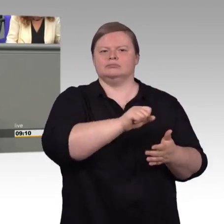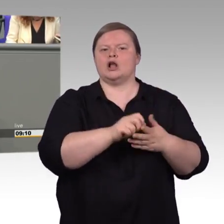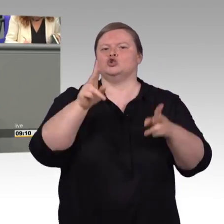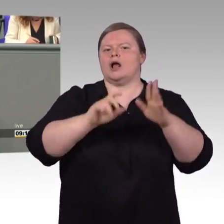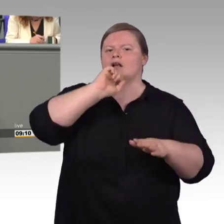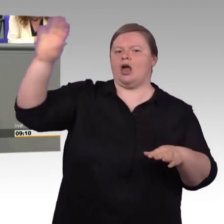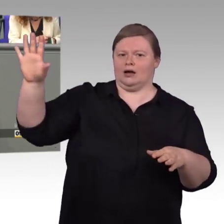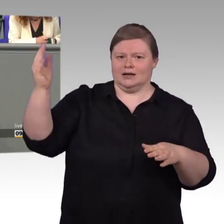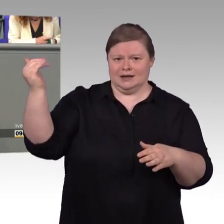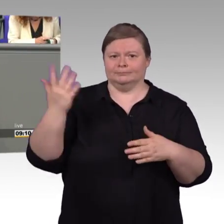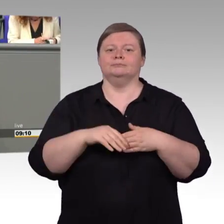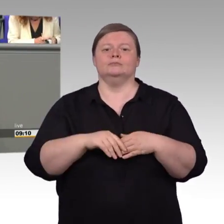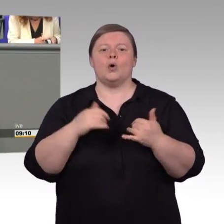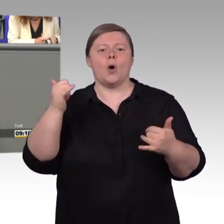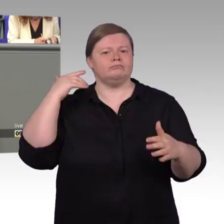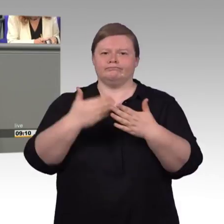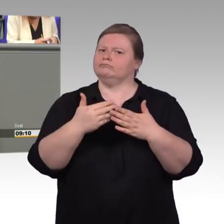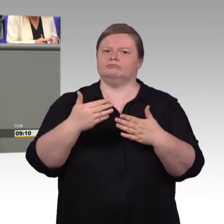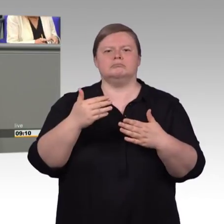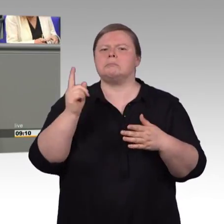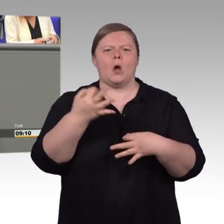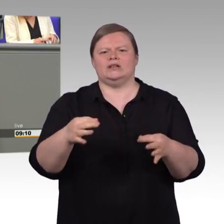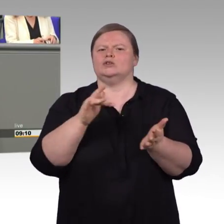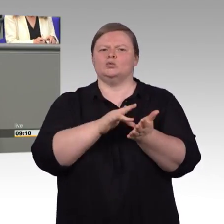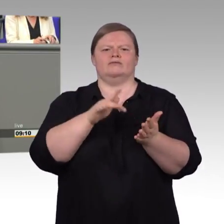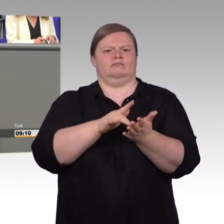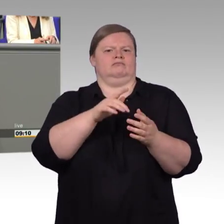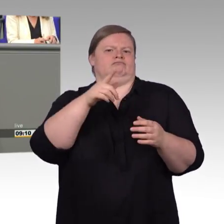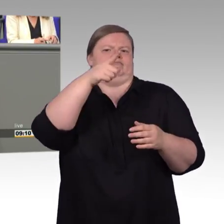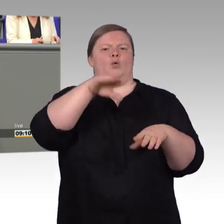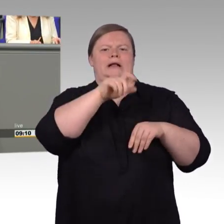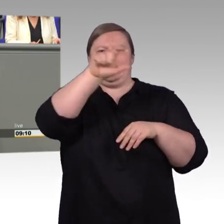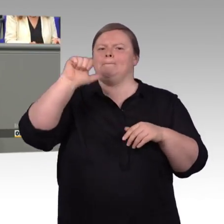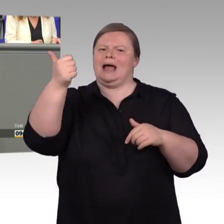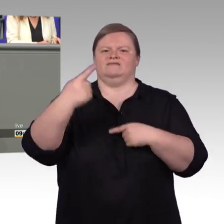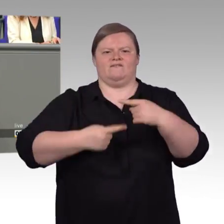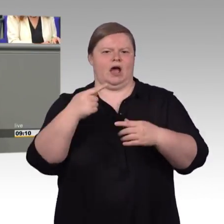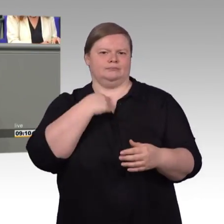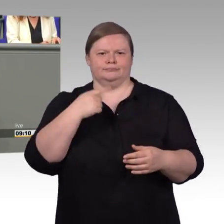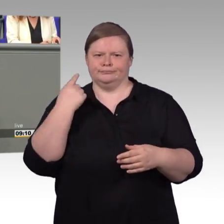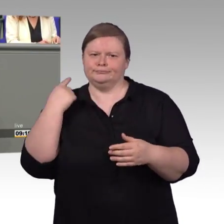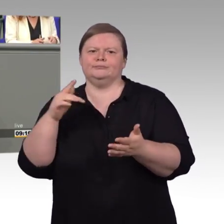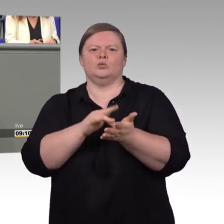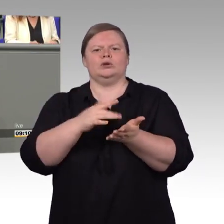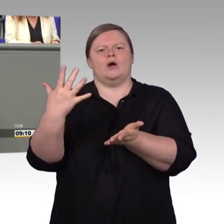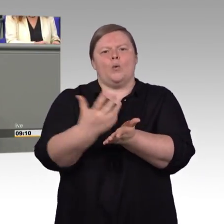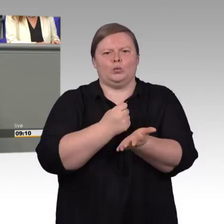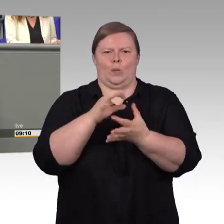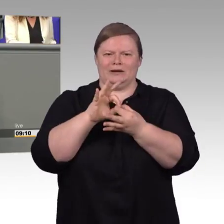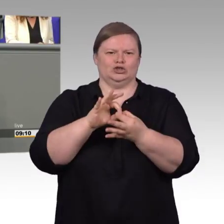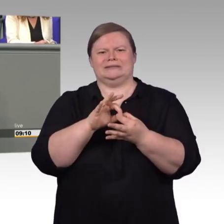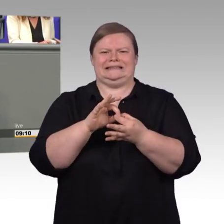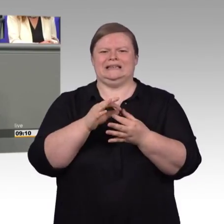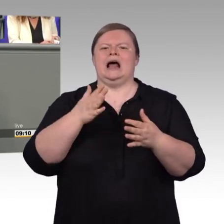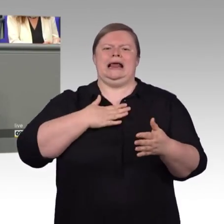Prozess führen, denn er hat ja das für ihn ausgegangene Musterverfahren in der Tasche. Daran sieht man, das Musterverfahren sorgt